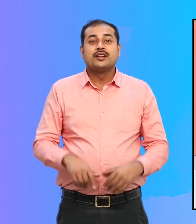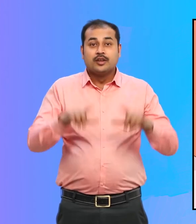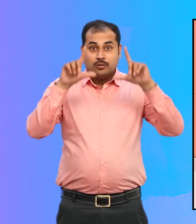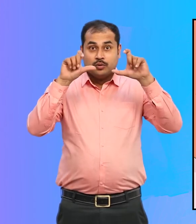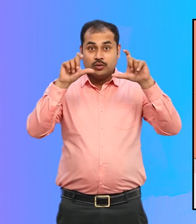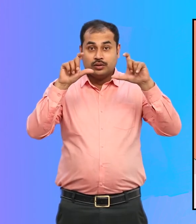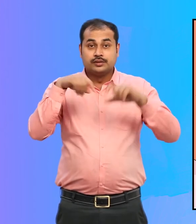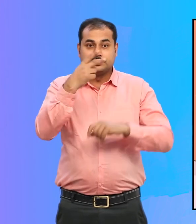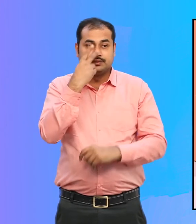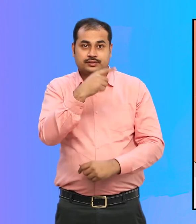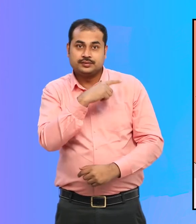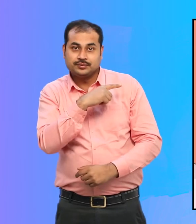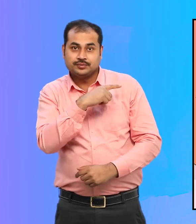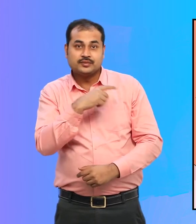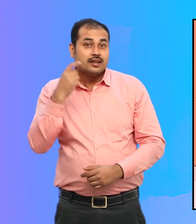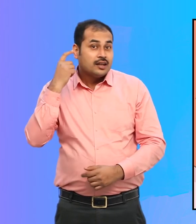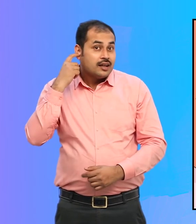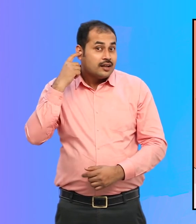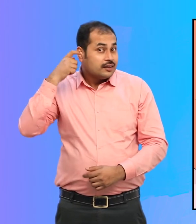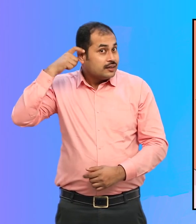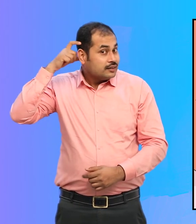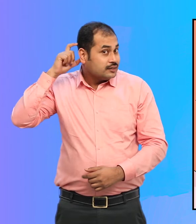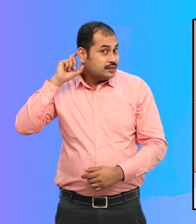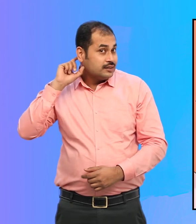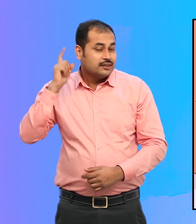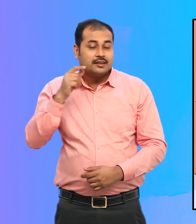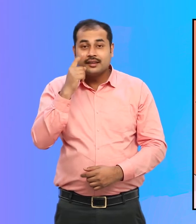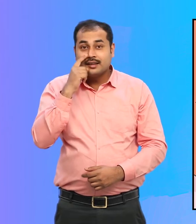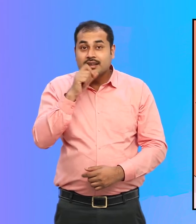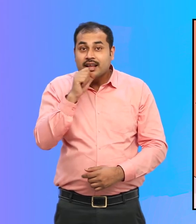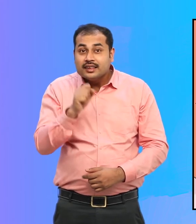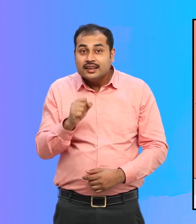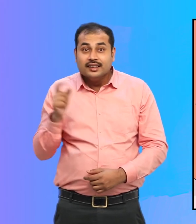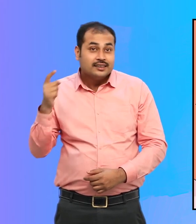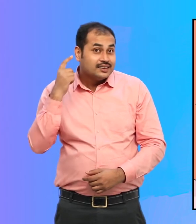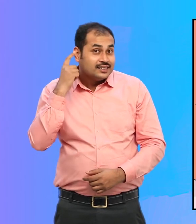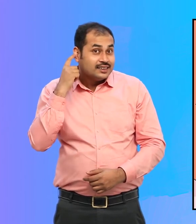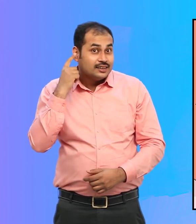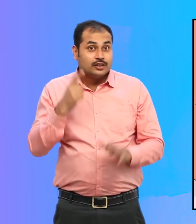है इसके साथ ही चित्र में दिखाई दे रही हैं कान की मशीन लगाते हुए दादी जी